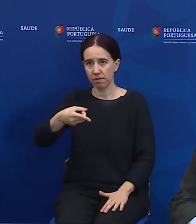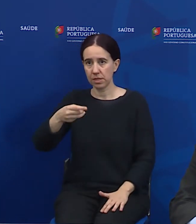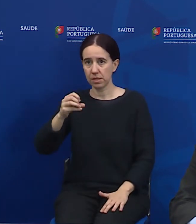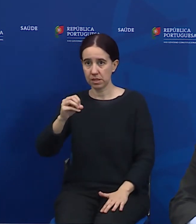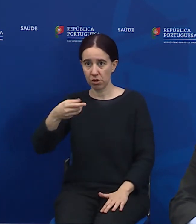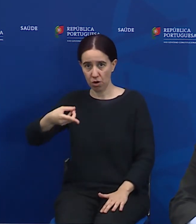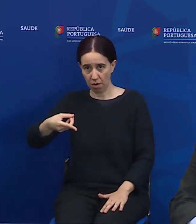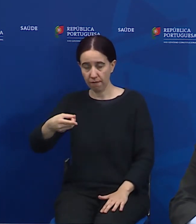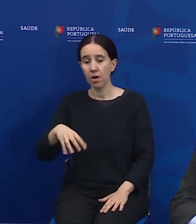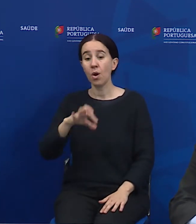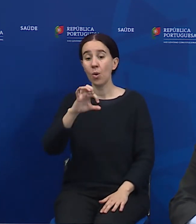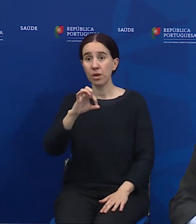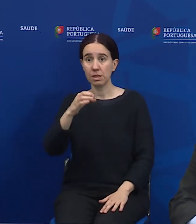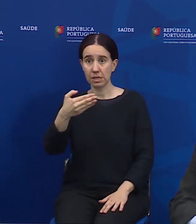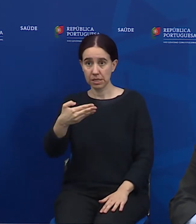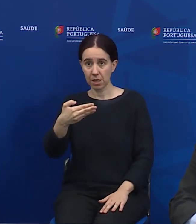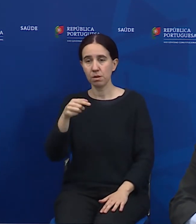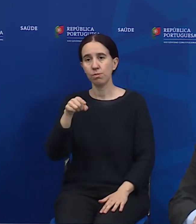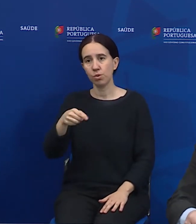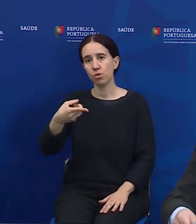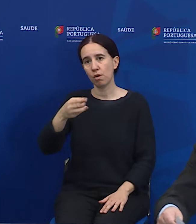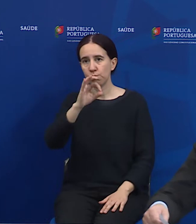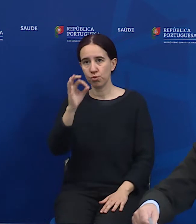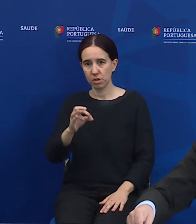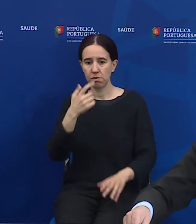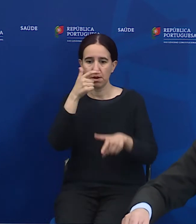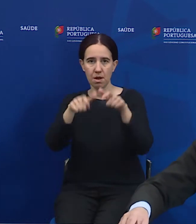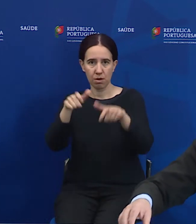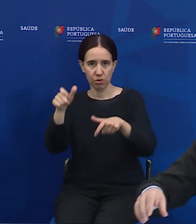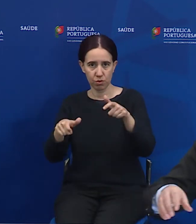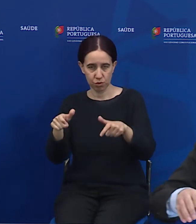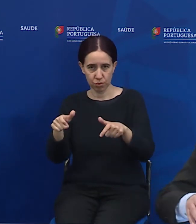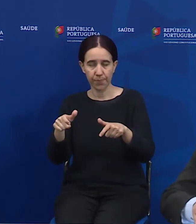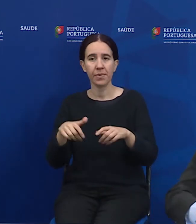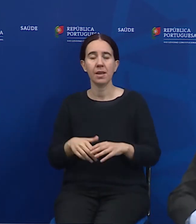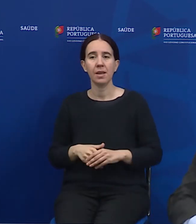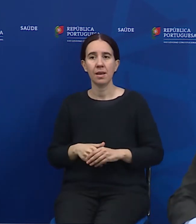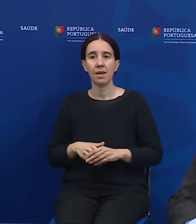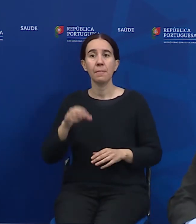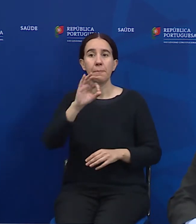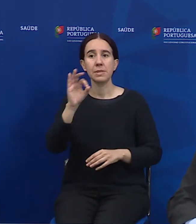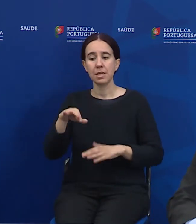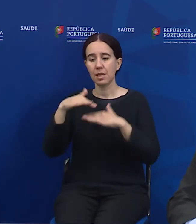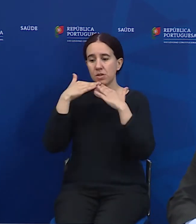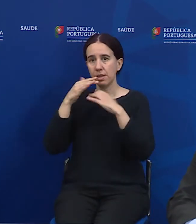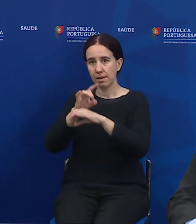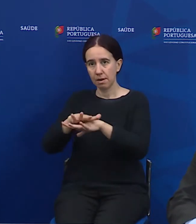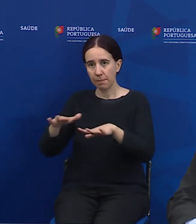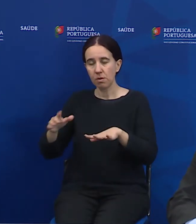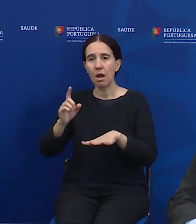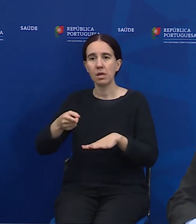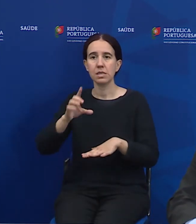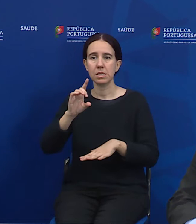15909 87.9 por cento dos casos a percentagem de internamento